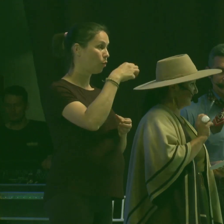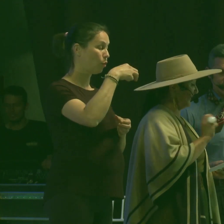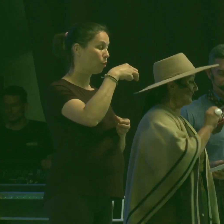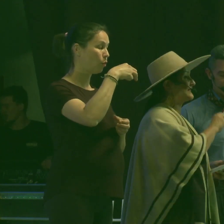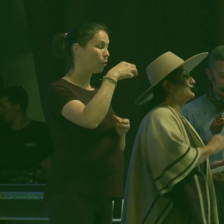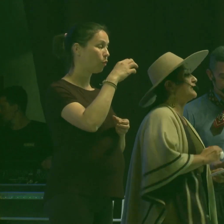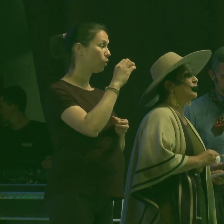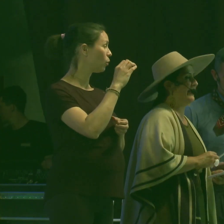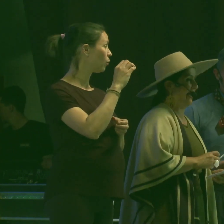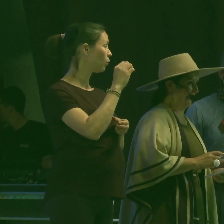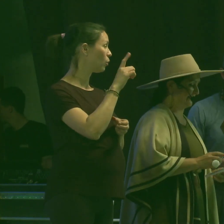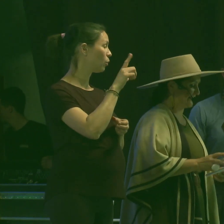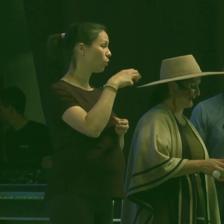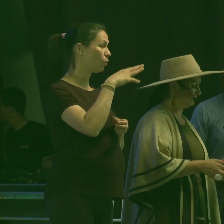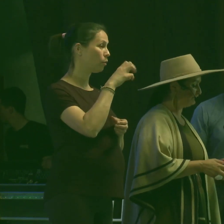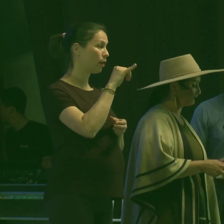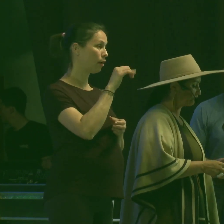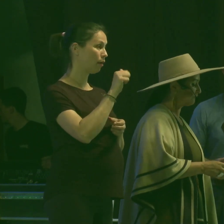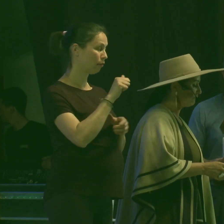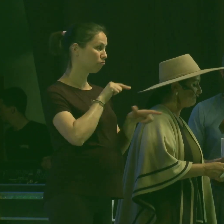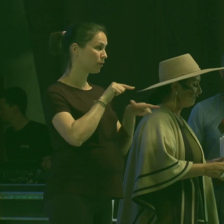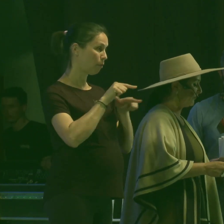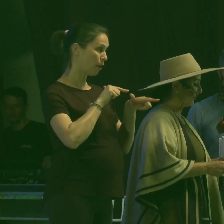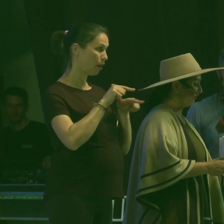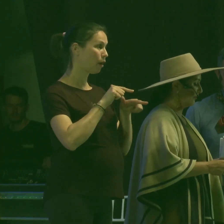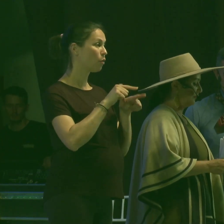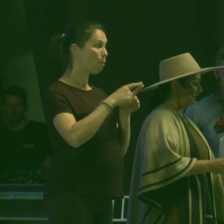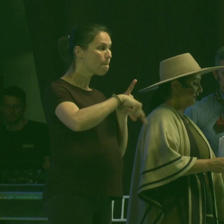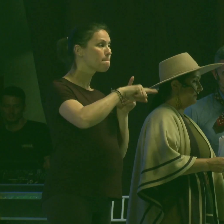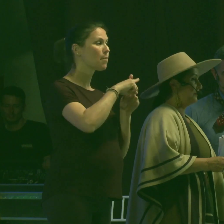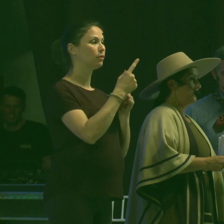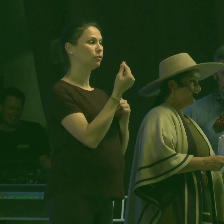De R$3.000. Vamos lá, então.